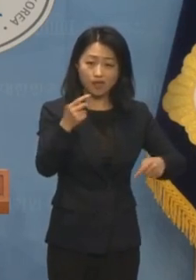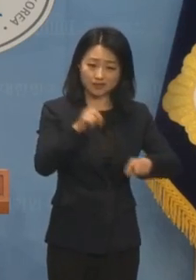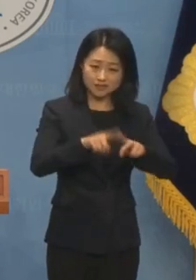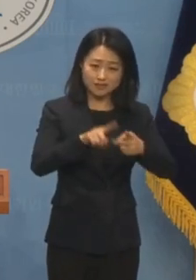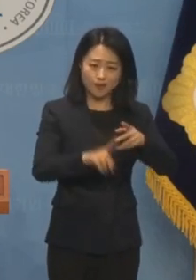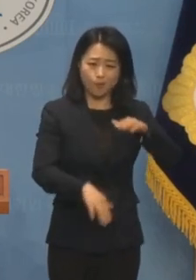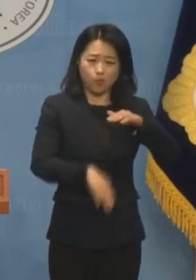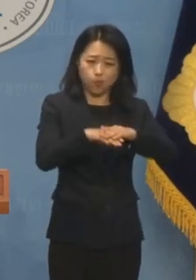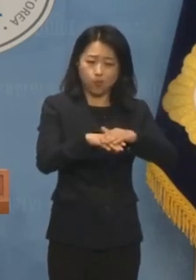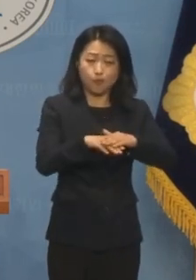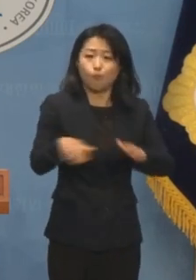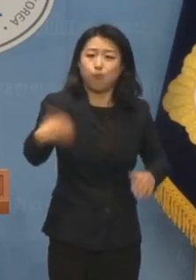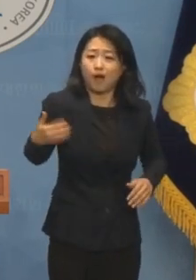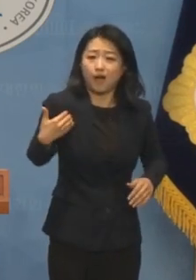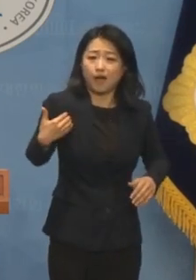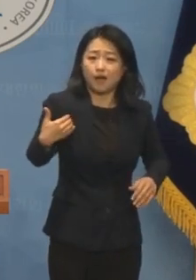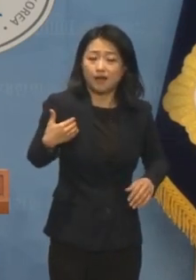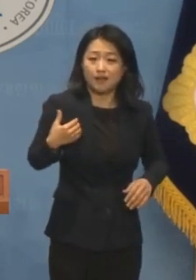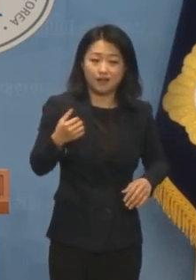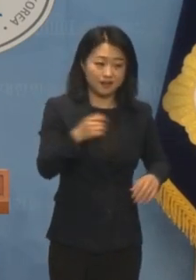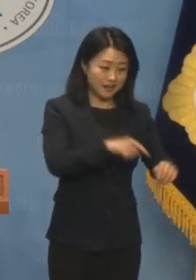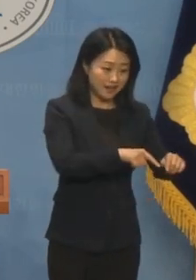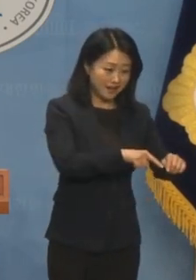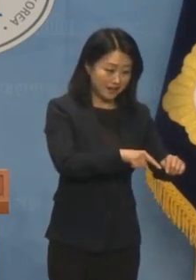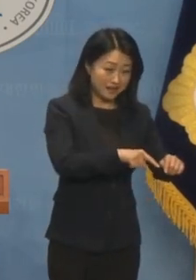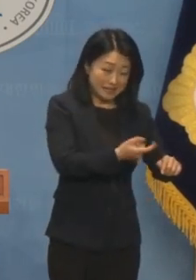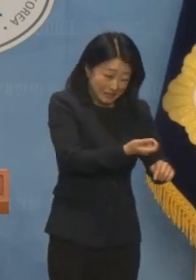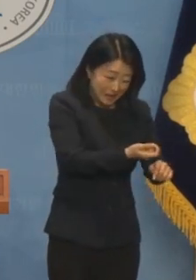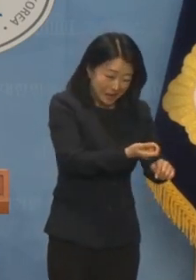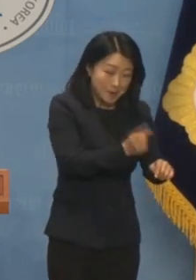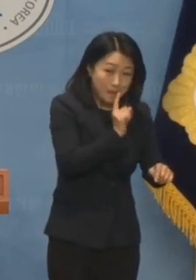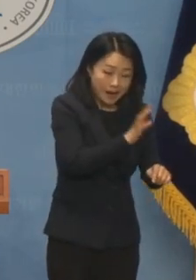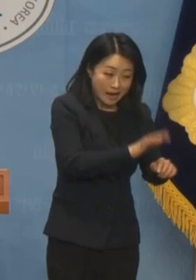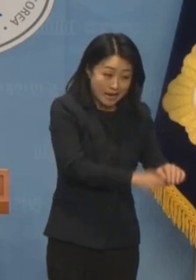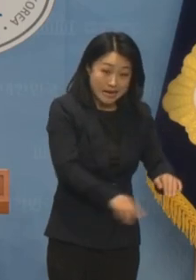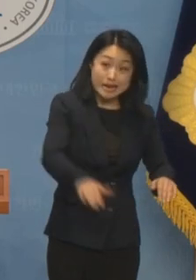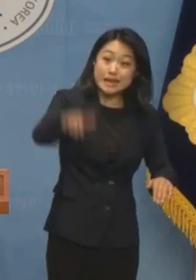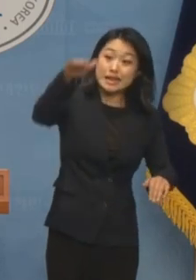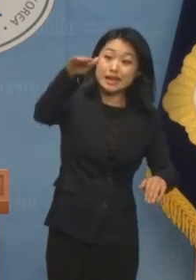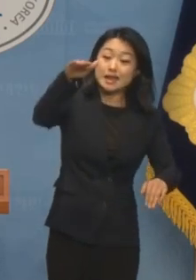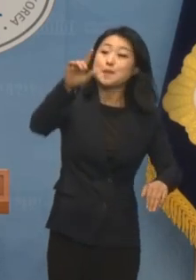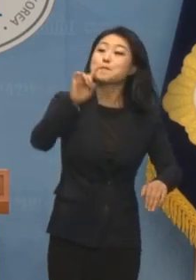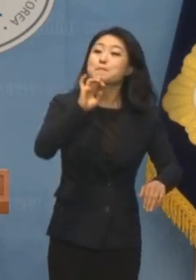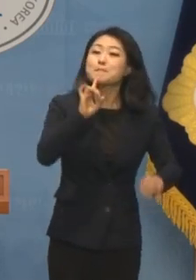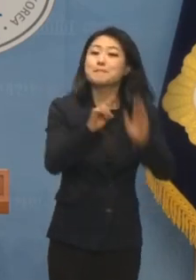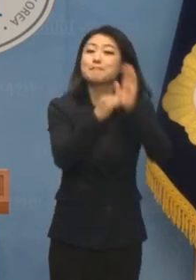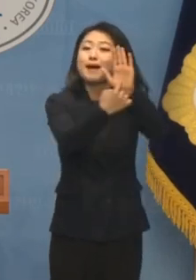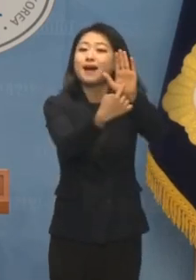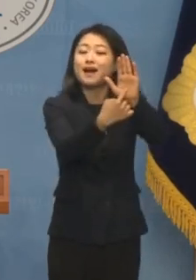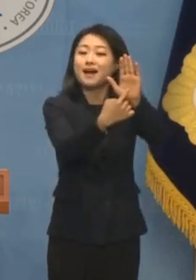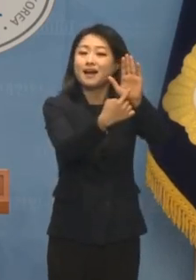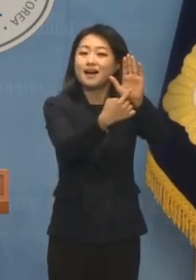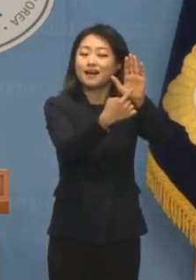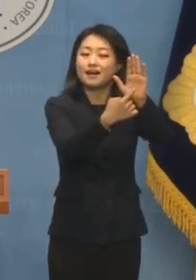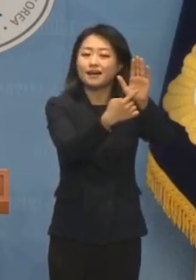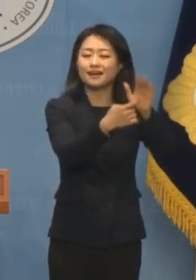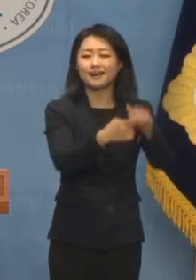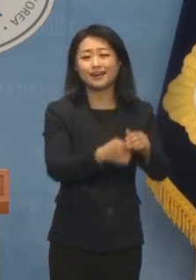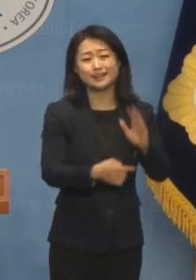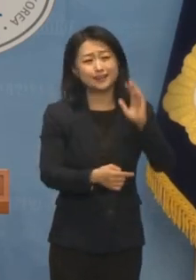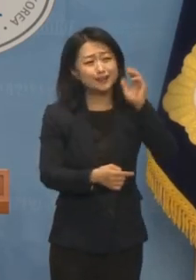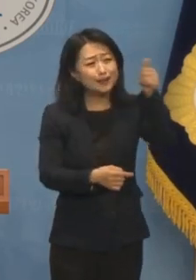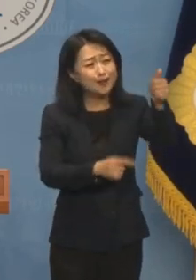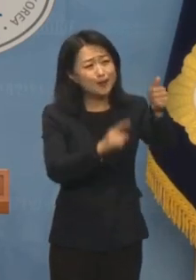알기도 전에 수치 올려치기 해가며 요란 법석을 떠는 대통령의 행태는 과연